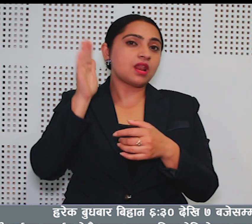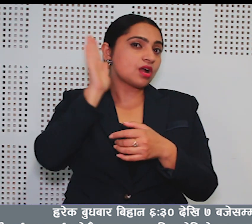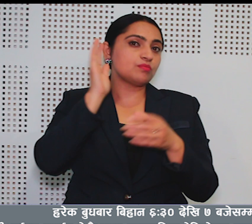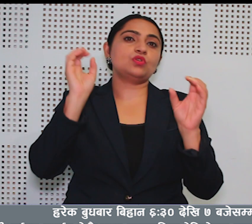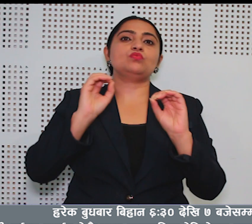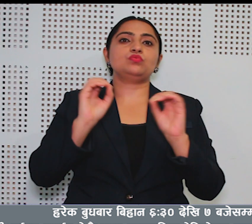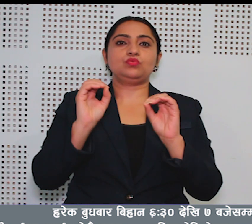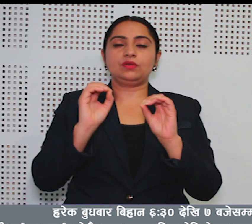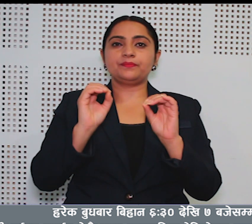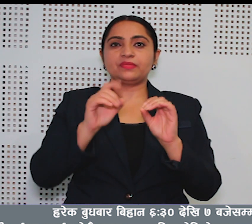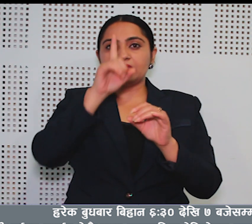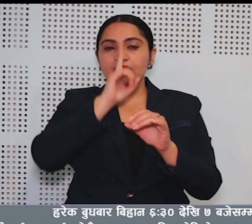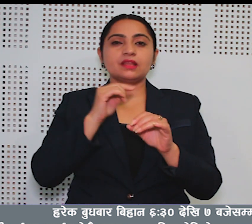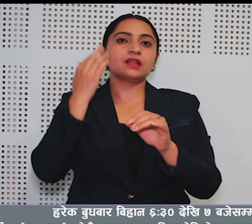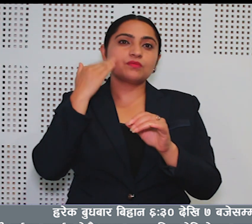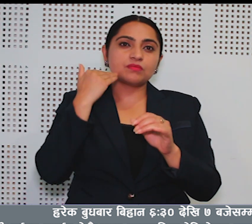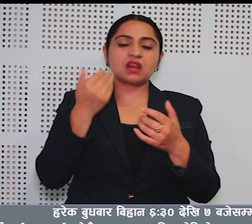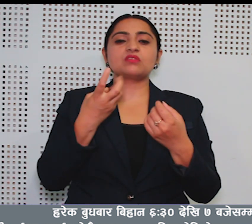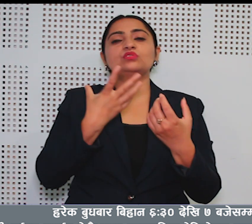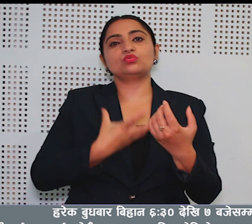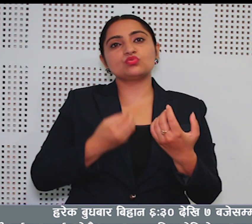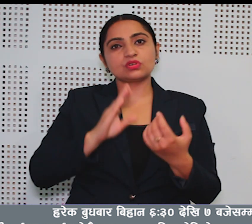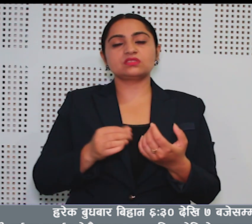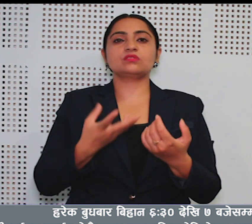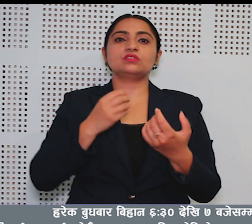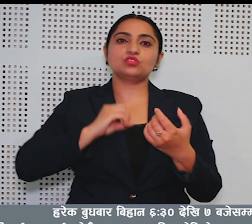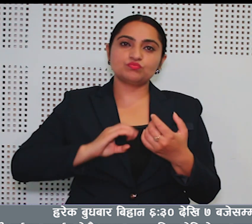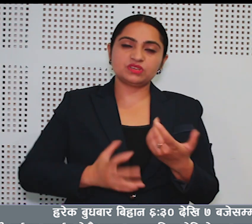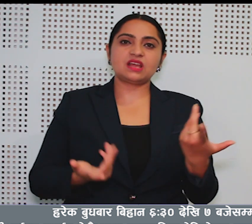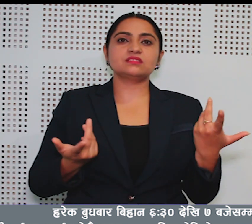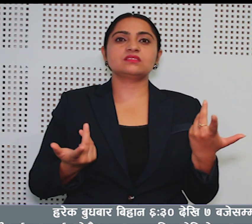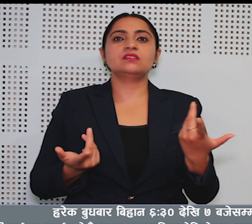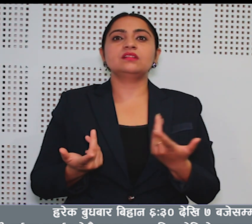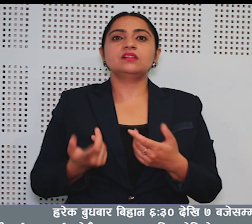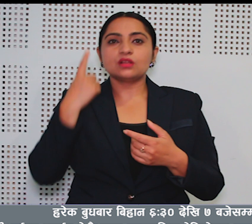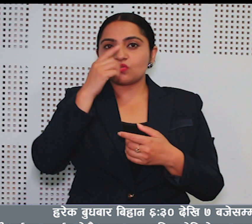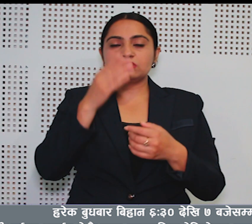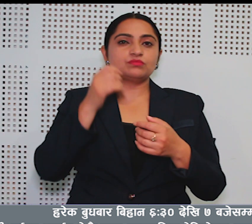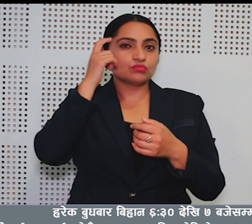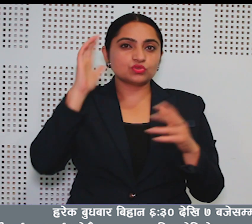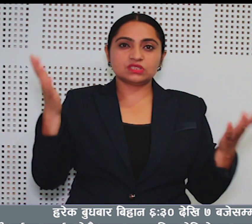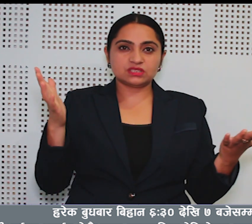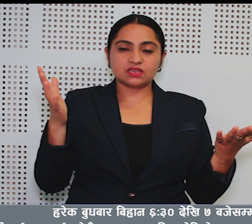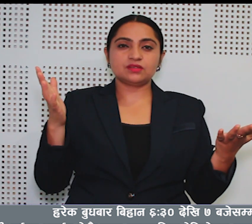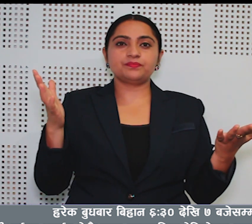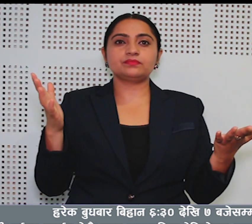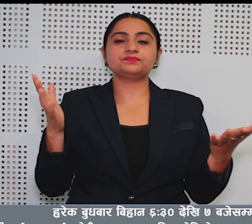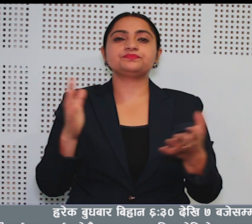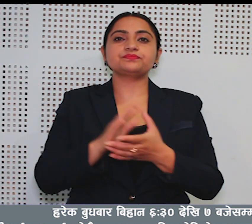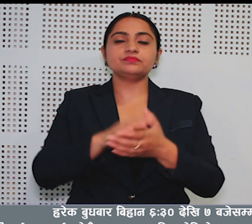की ई एकल महिला है, कथी दुख है, कथी पीड़ा है, से आओ कनी बुझू सुनू। वार्डो में नहीं कहे छै, कतो नहीं कहे छै। वार्डा से नगर